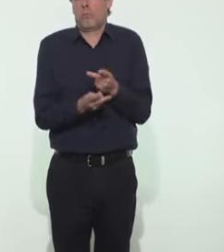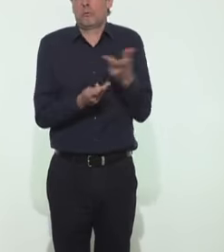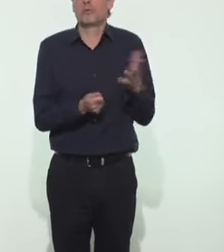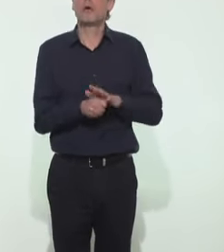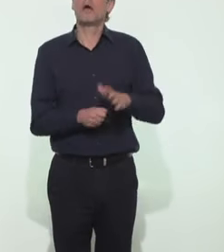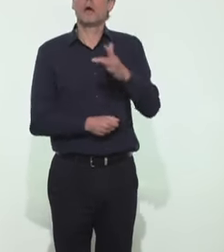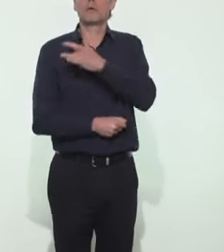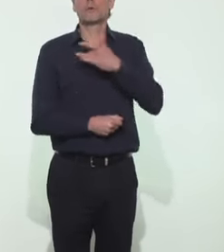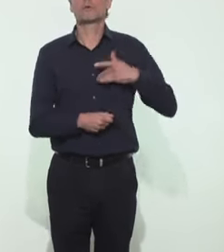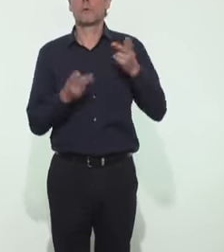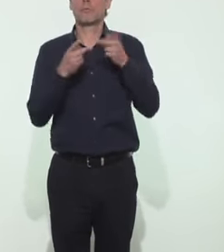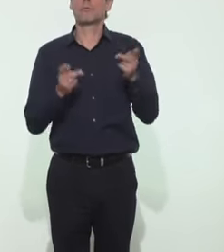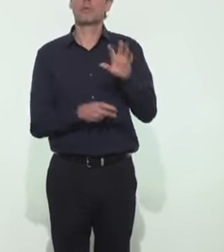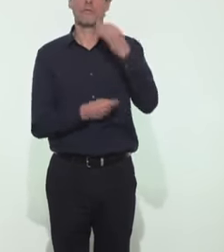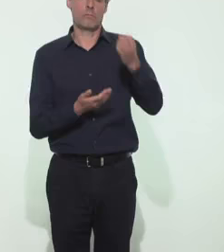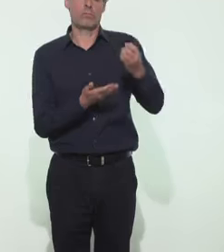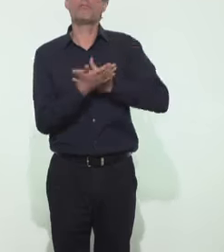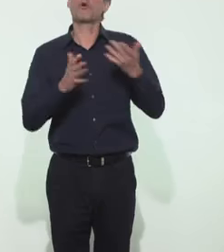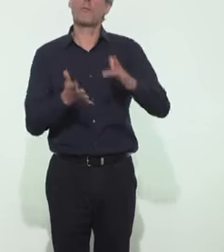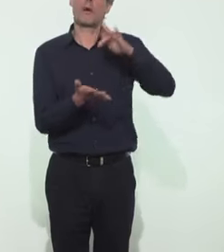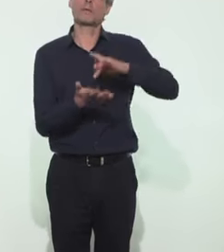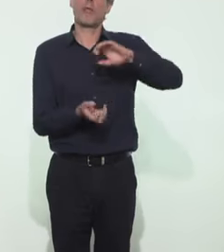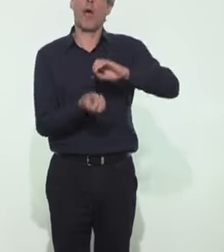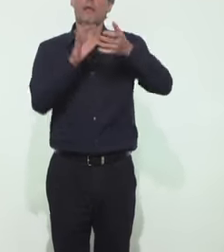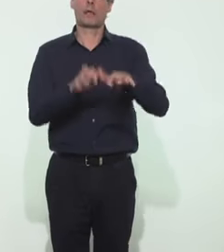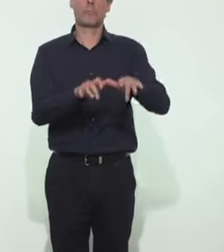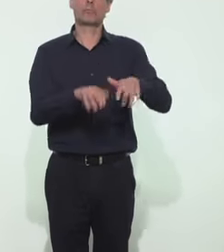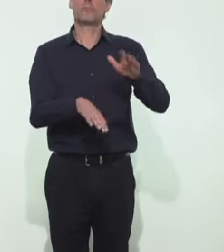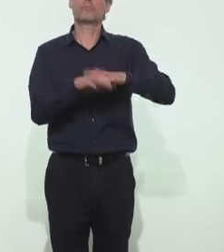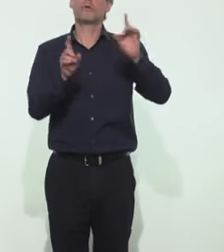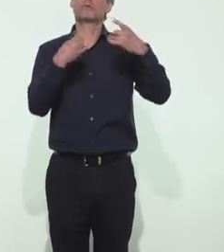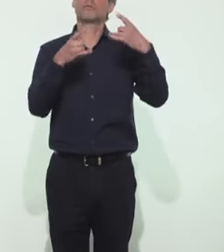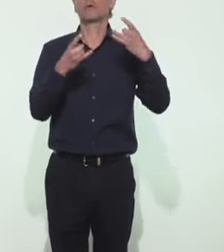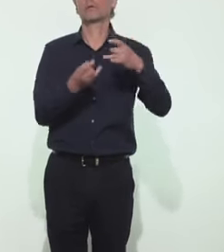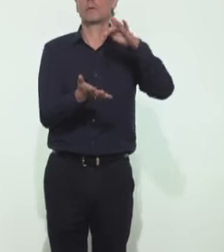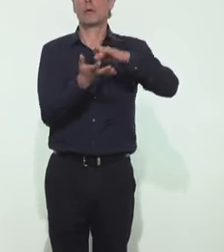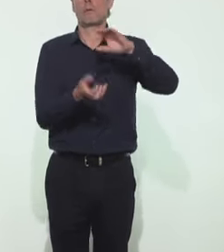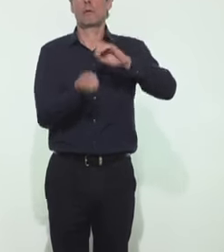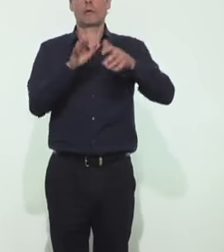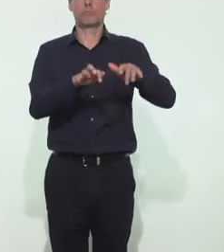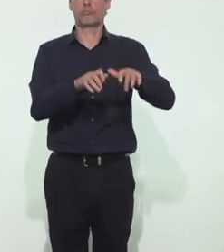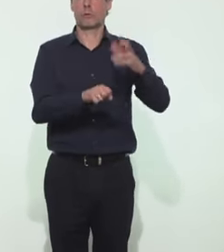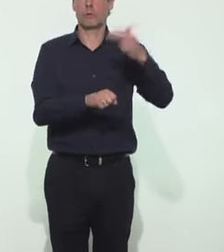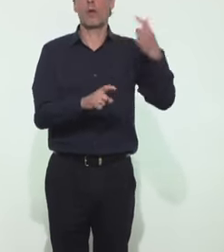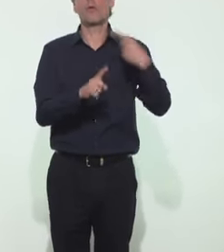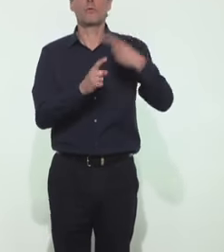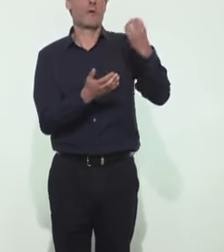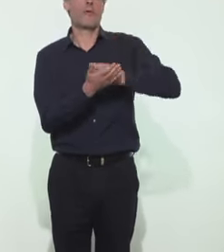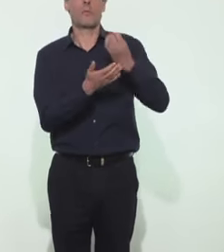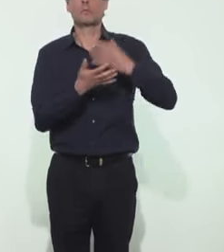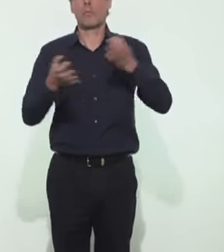à santé publique france à travers une application qui est disponible sur le portail national des signalements mais aussi grâce aux données transmises